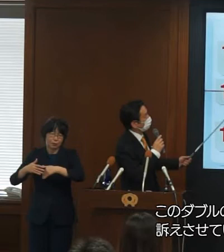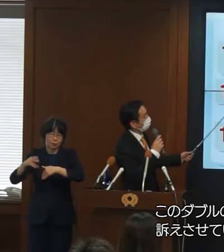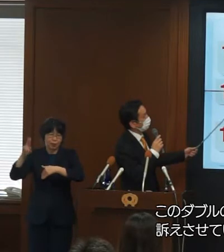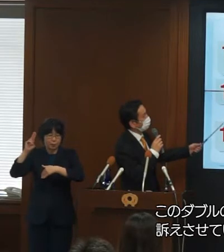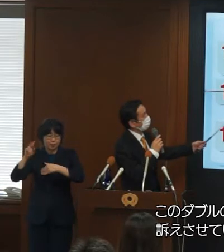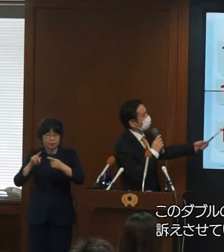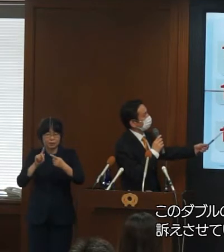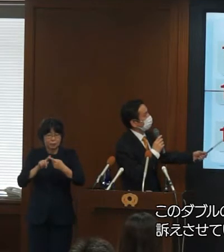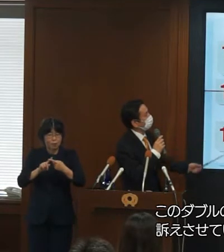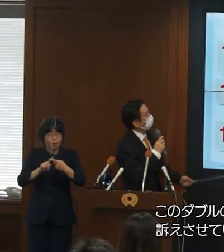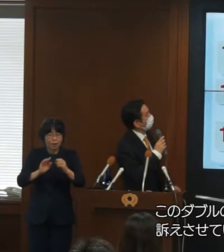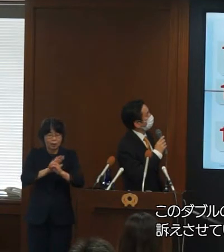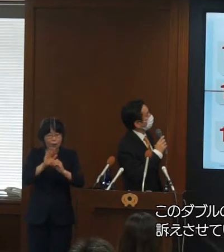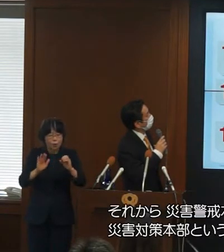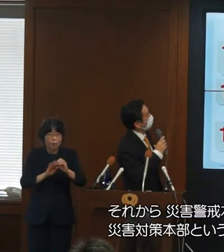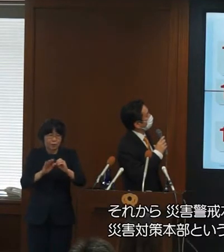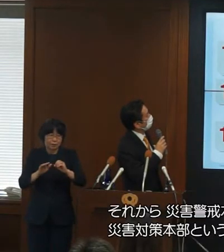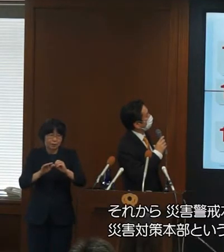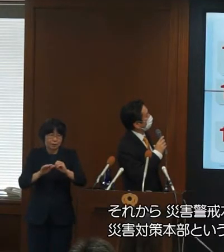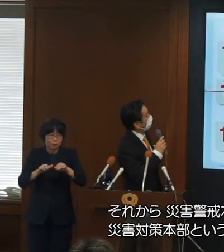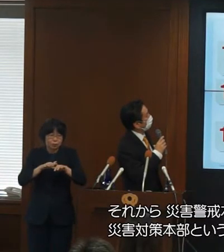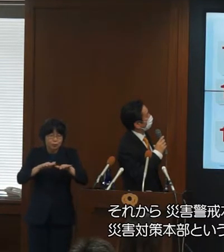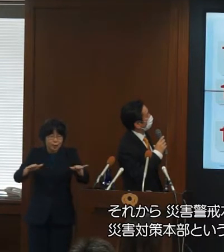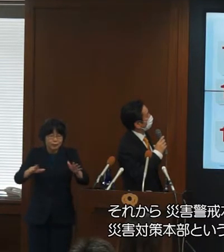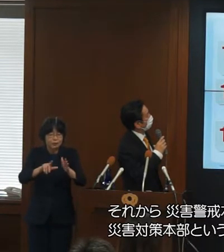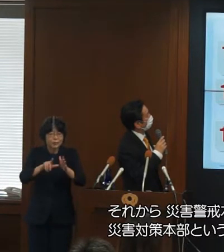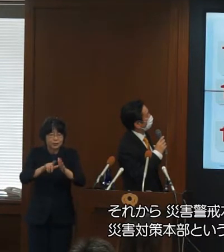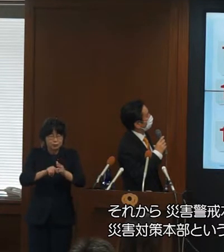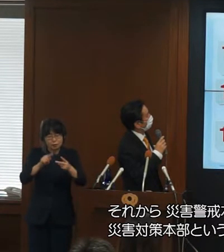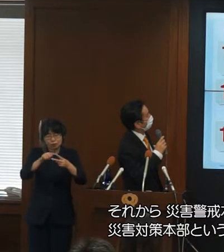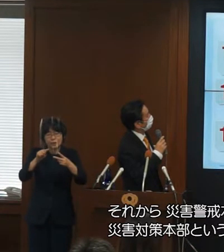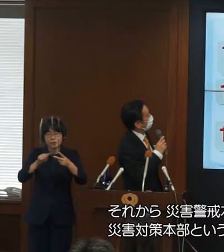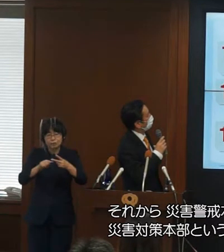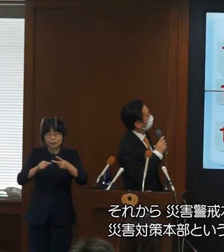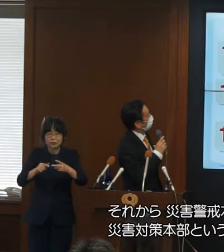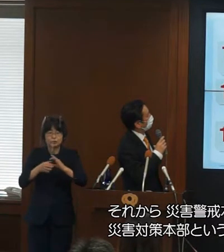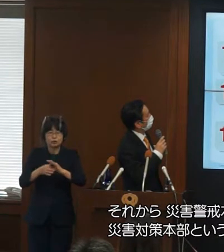訴えさせていただきました。それから